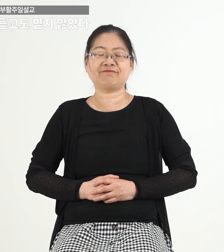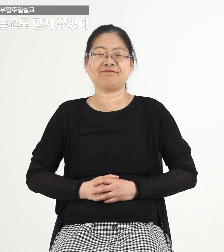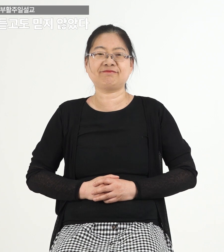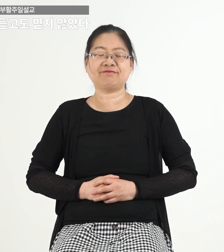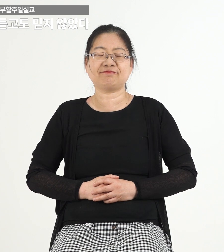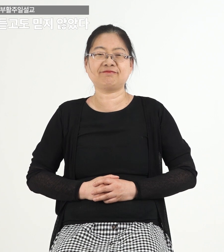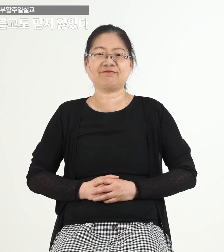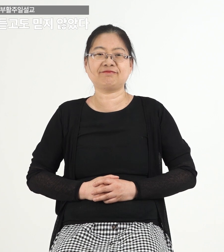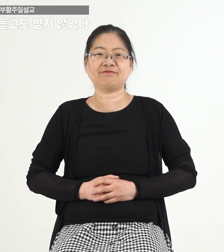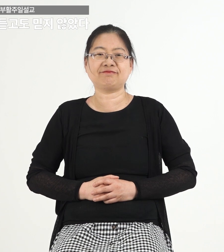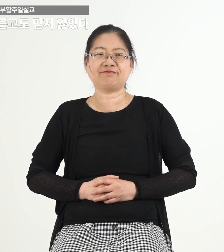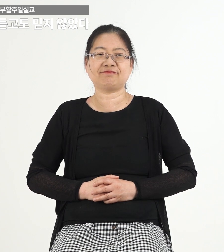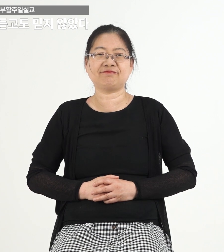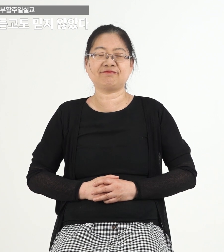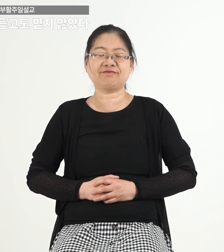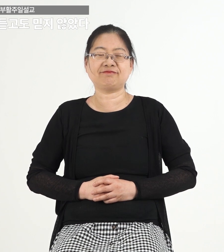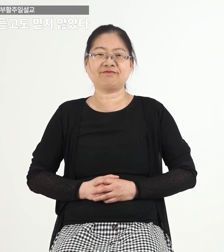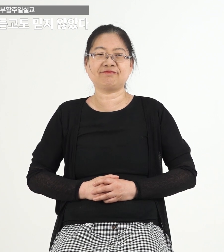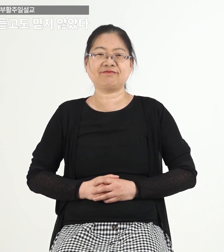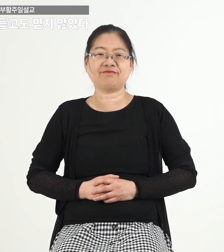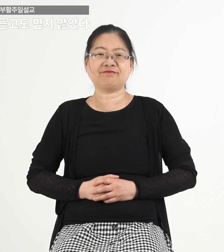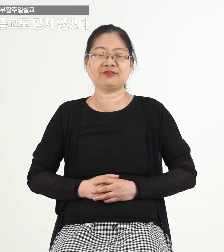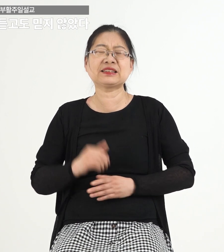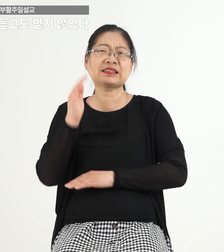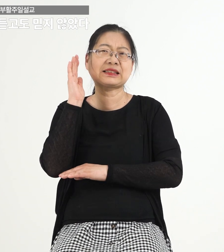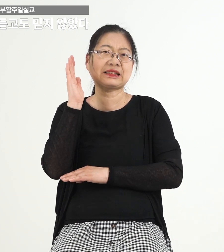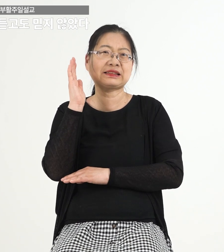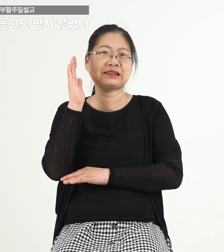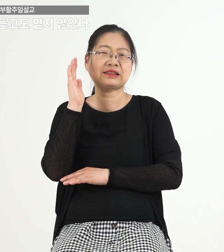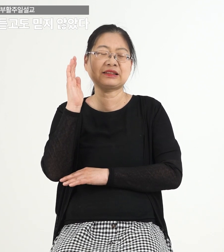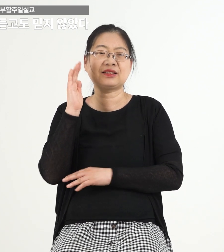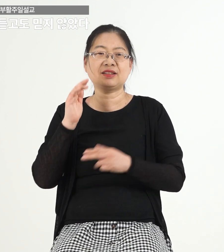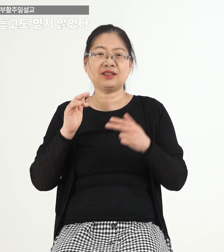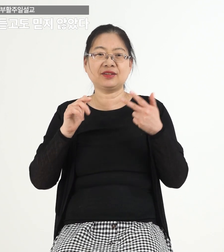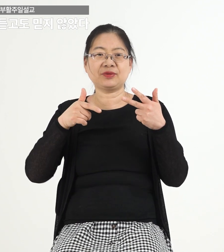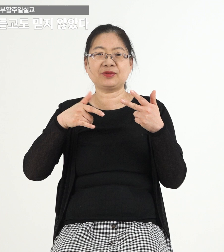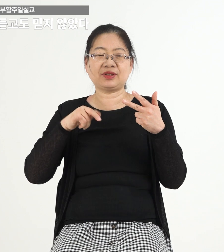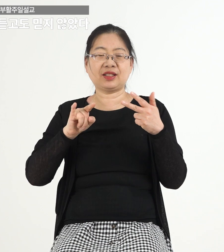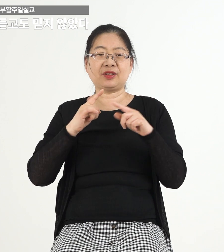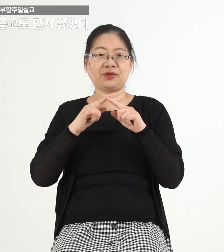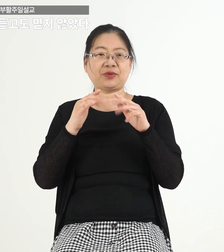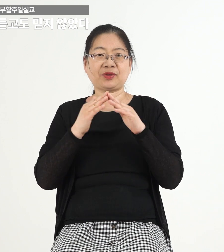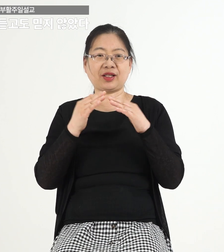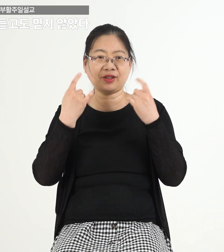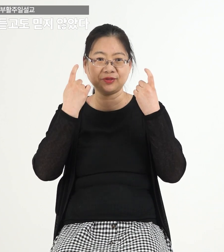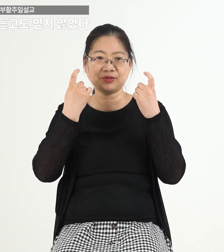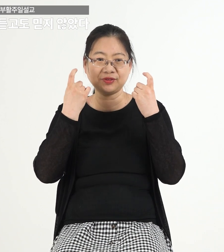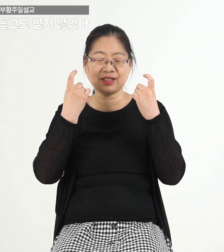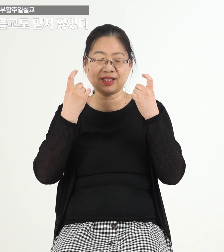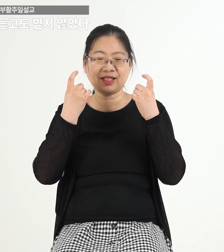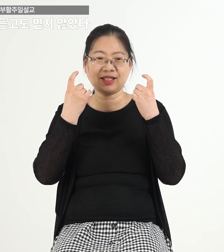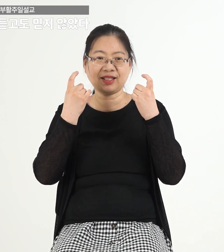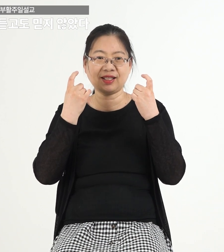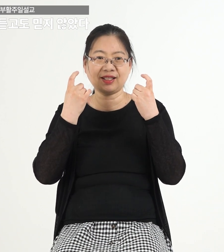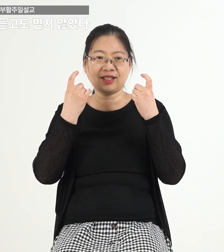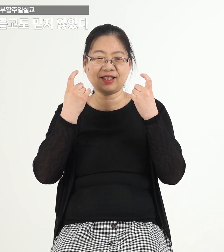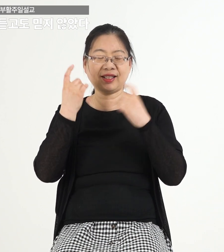아시아 7교회 순례를 잠시 멈추고 예수님의 부활에